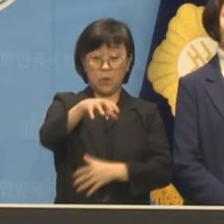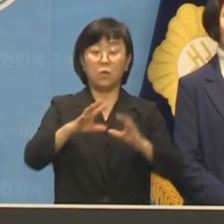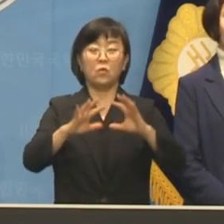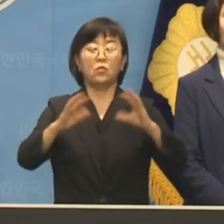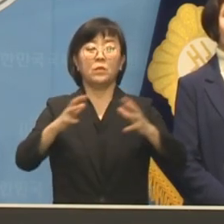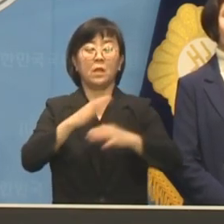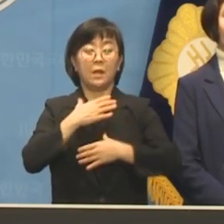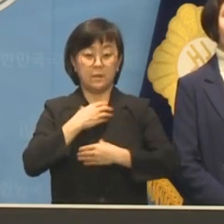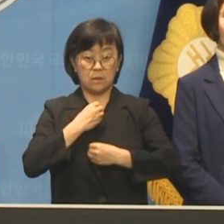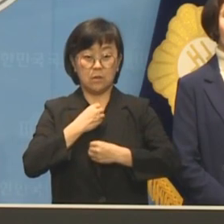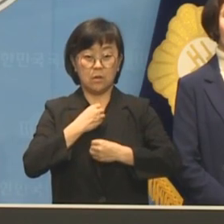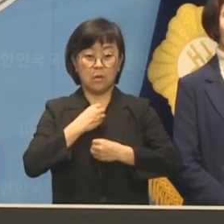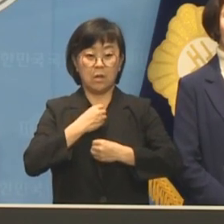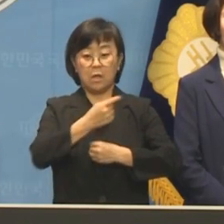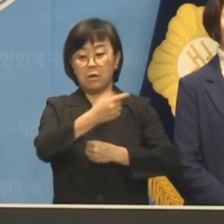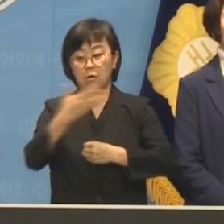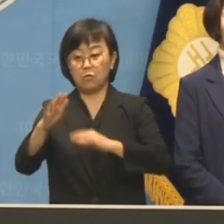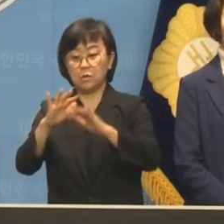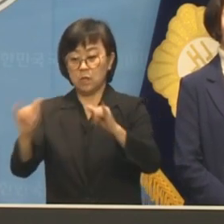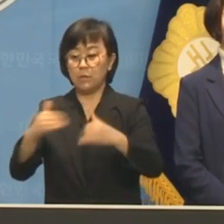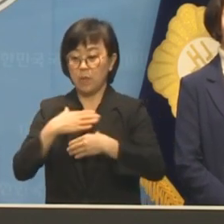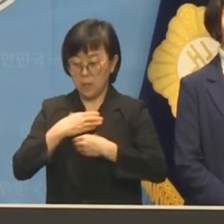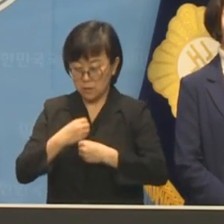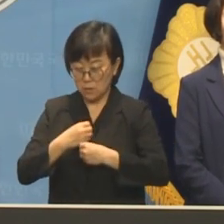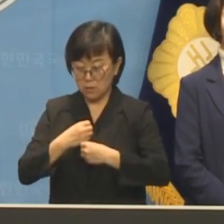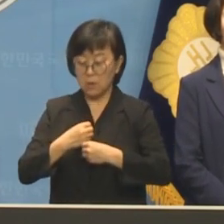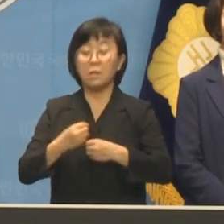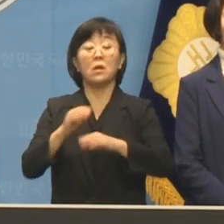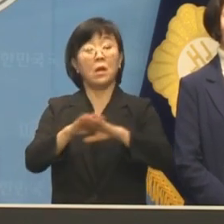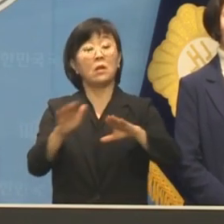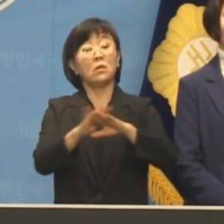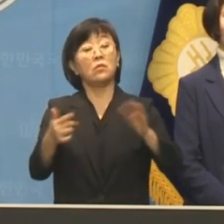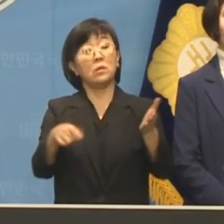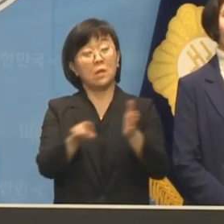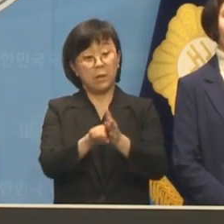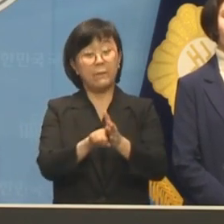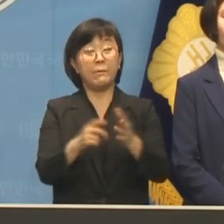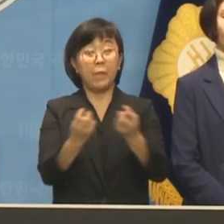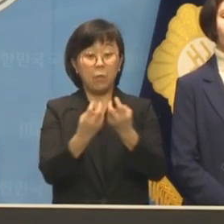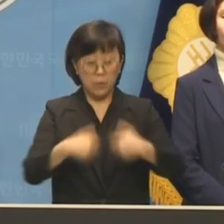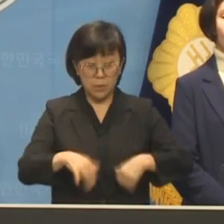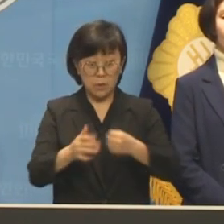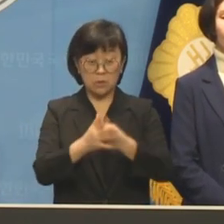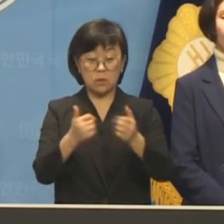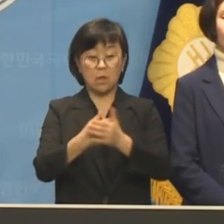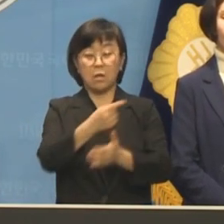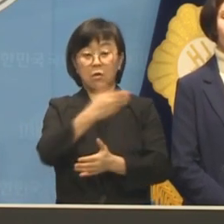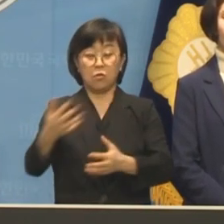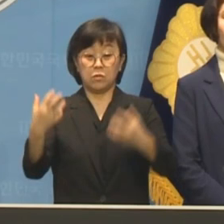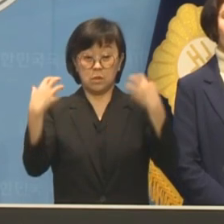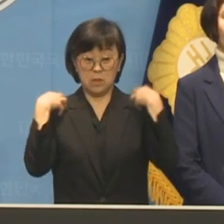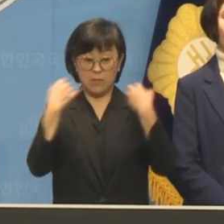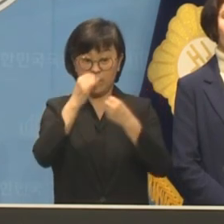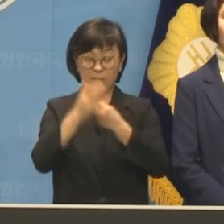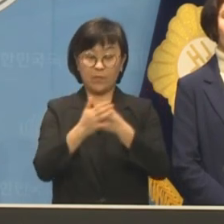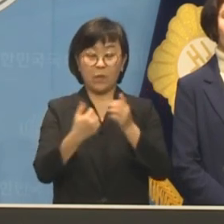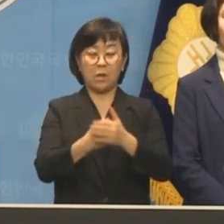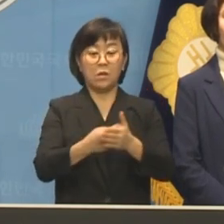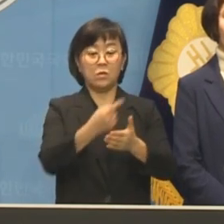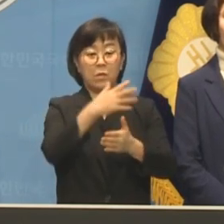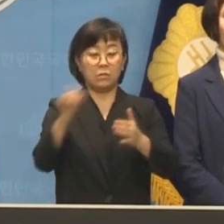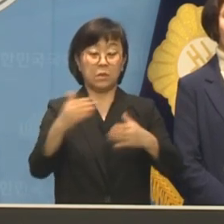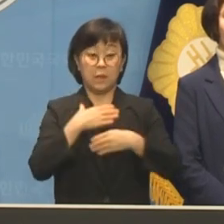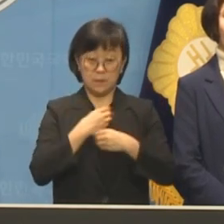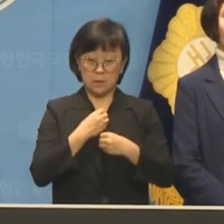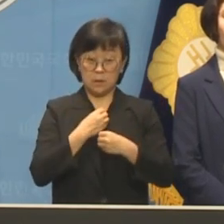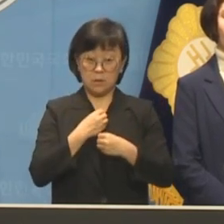안전과 더불어 소방관들의 안전을 지킬 대책을 마련해야 됩니다. 소방청장에게 맡겨놓은 소방관들의